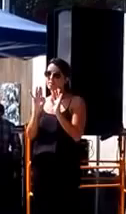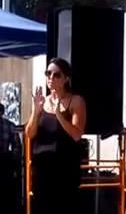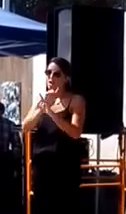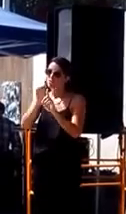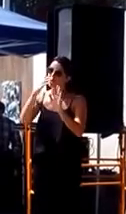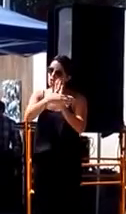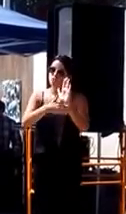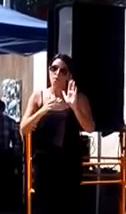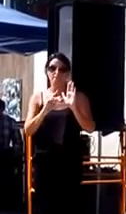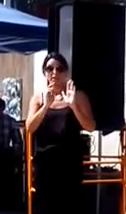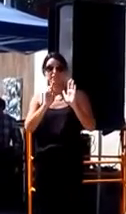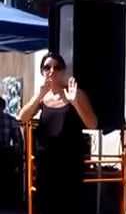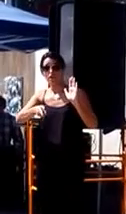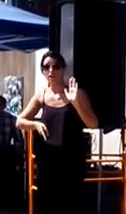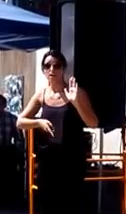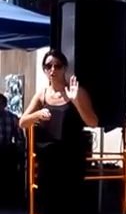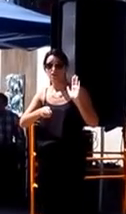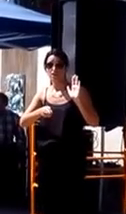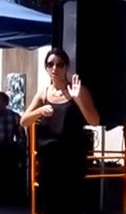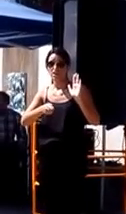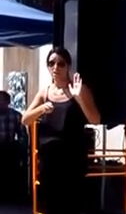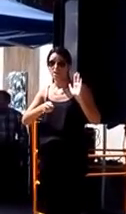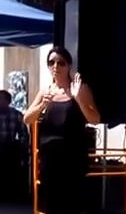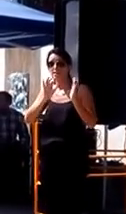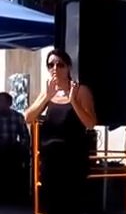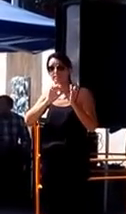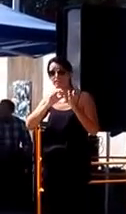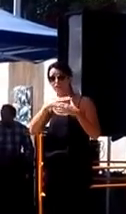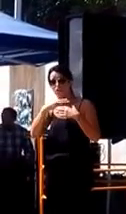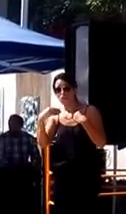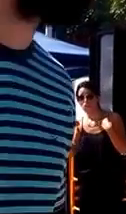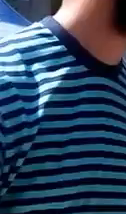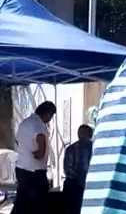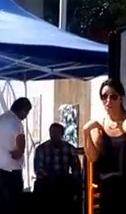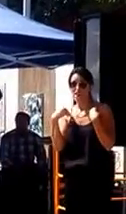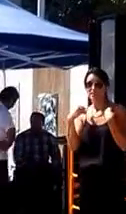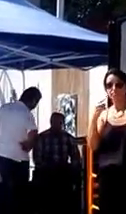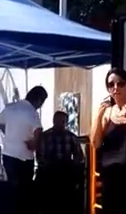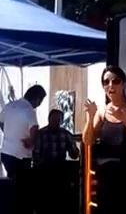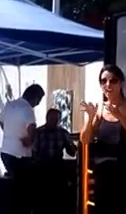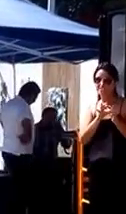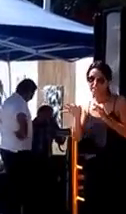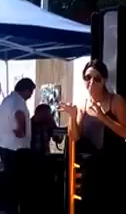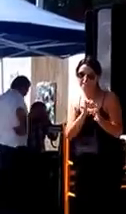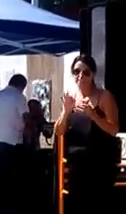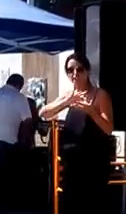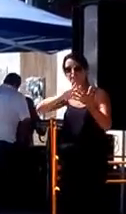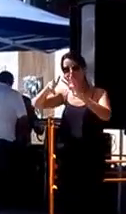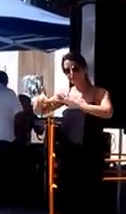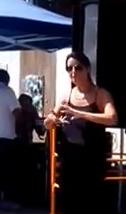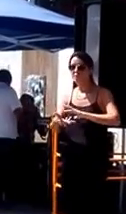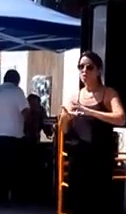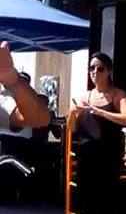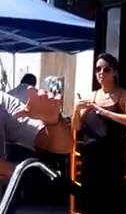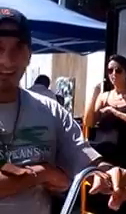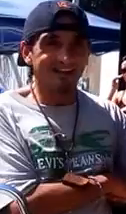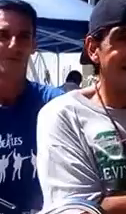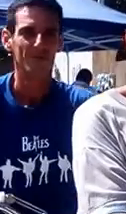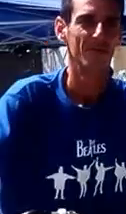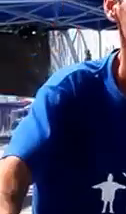del país, sino también para instituciones como el sistema educativo, con el cual estamos planteando estrategias para que los docentes de las escuelas especiales se